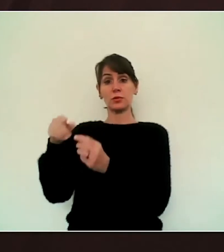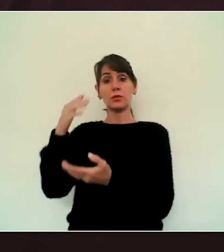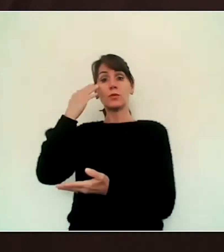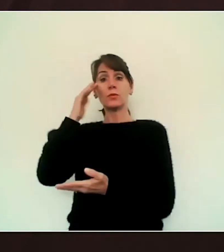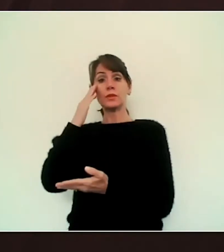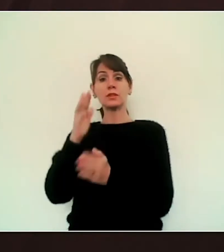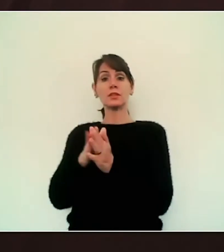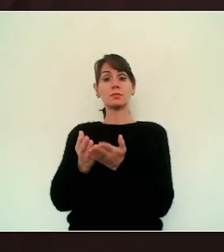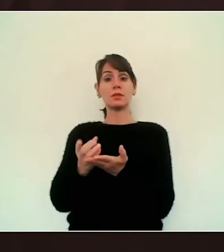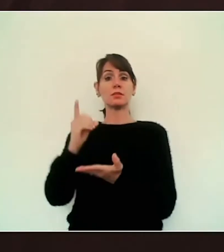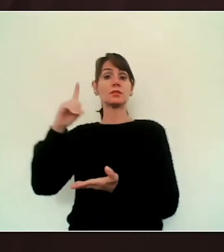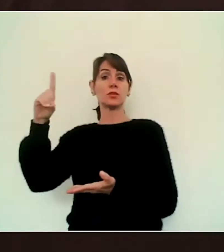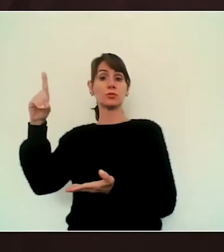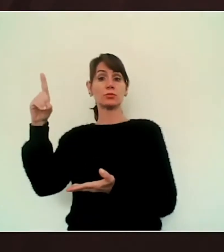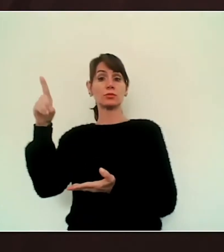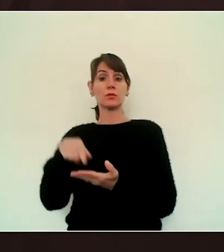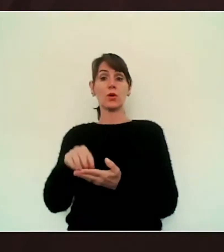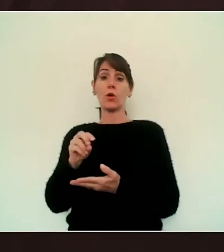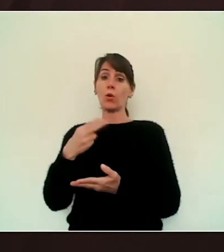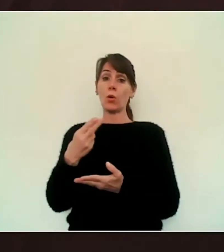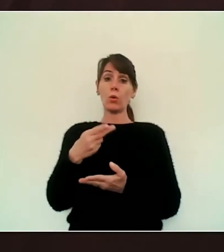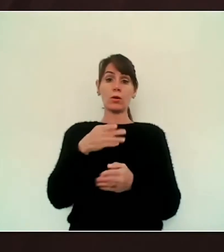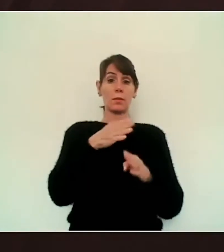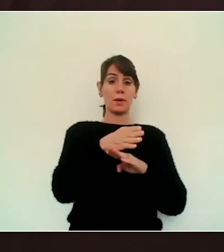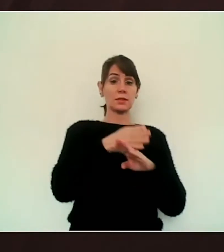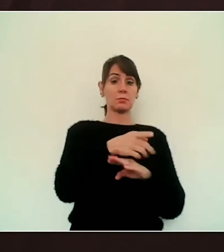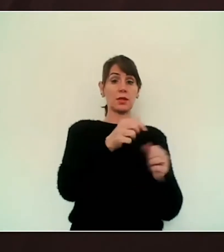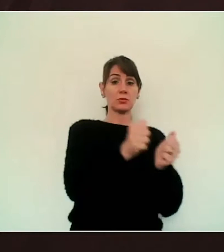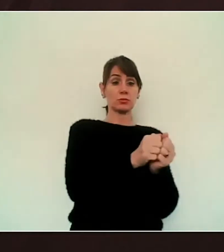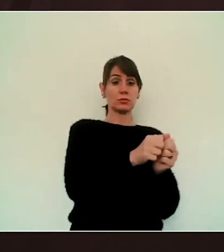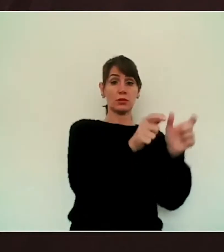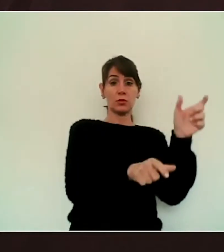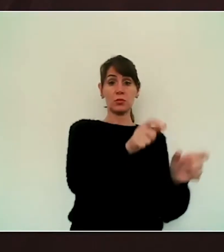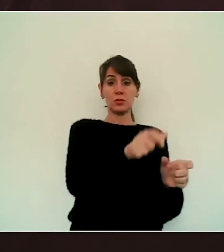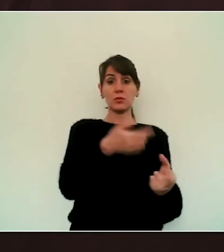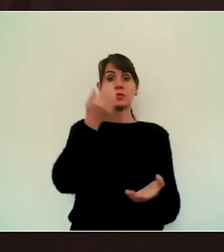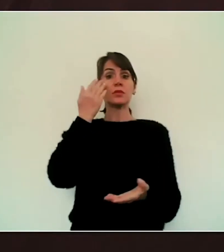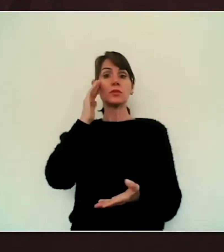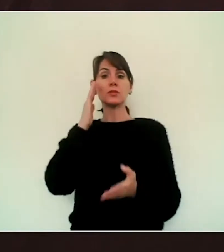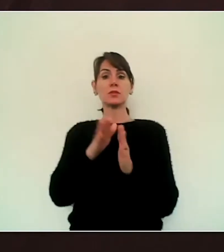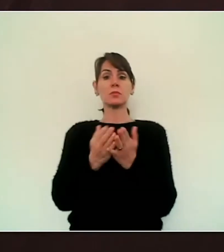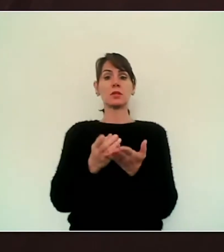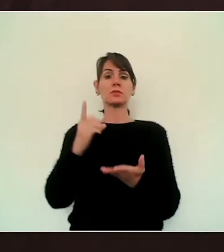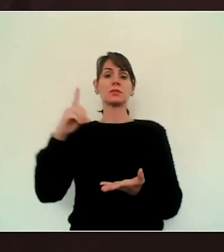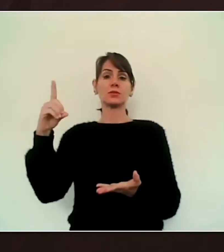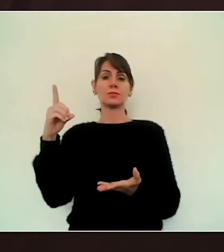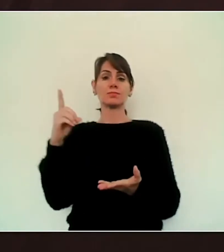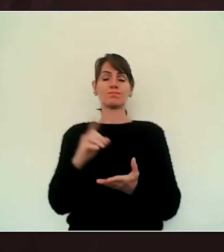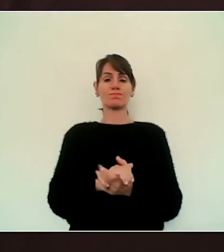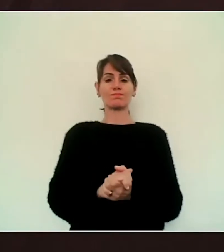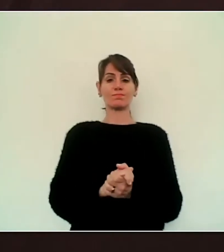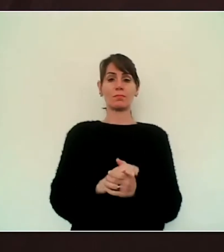Sabe qual a condição de você ser aquele que ouve e entende? Um coração esvaziado.